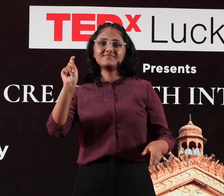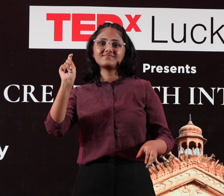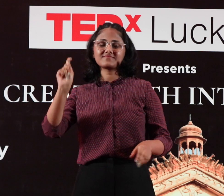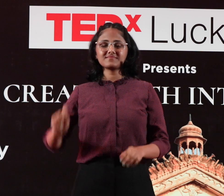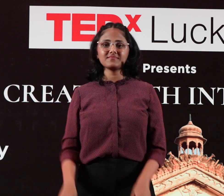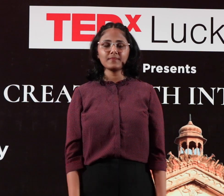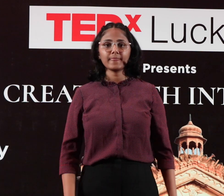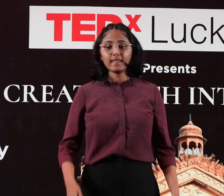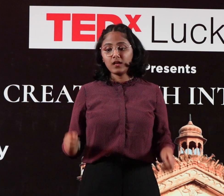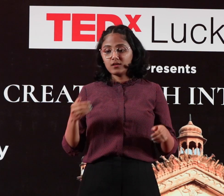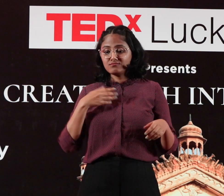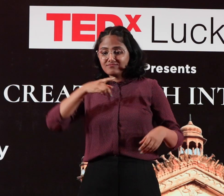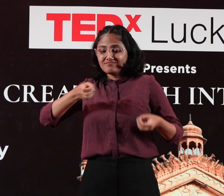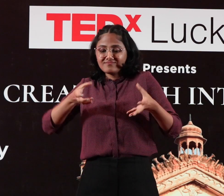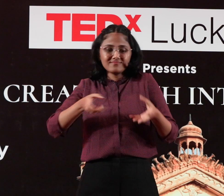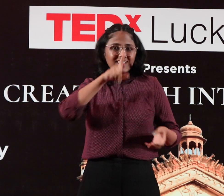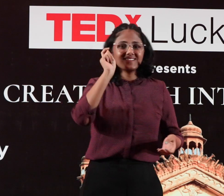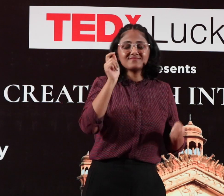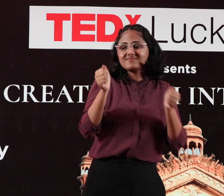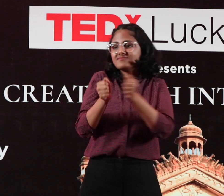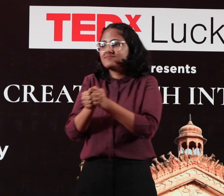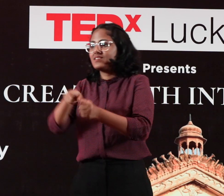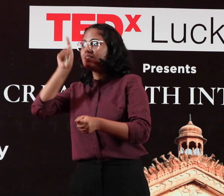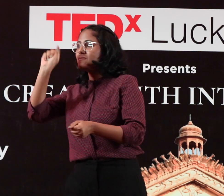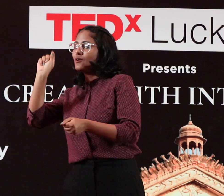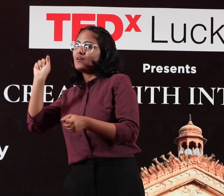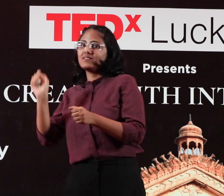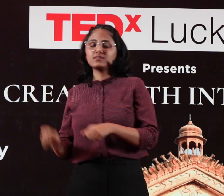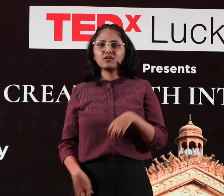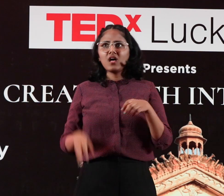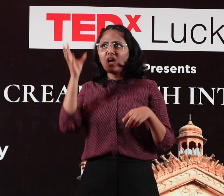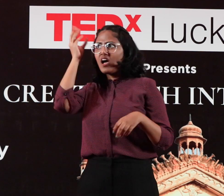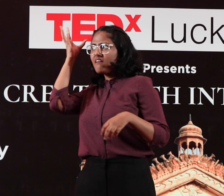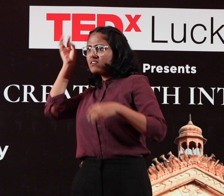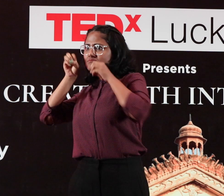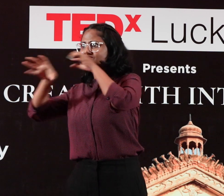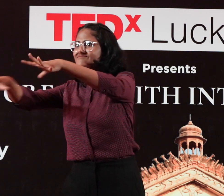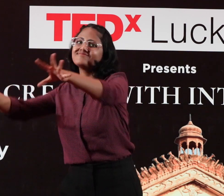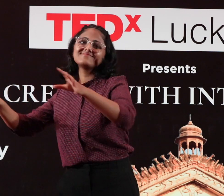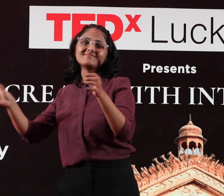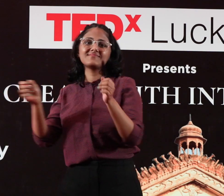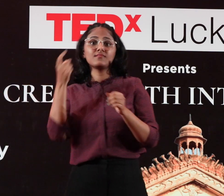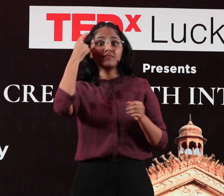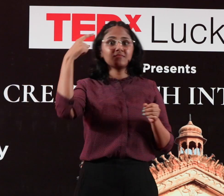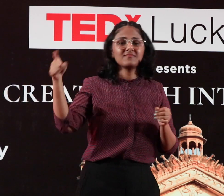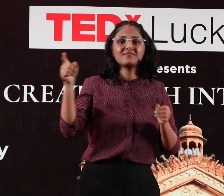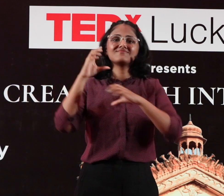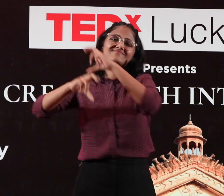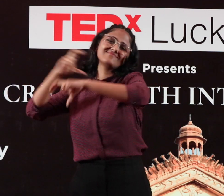ऑन सेंसिटाइजिंग देम, बताने की डिसेबिलिटीज के साथ आप काम कर सकते हैं। ये वो बच्चे जो फोन कॉल पे डिस्टर्ब नहीं होंगे,